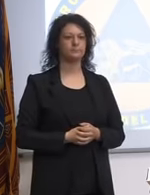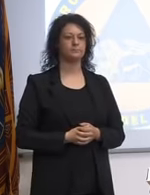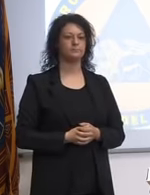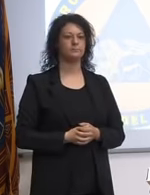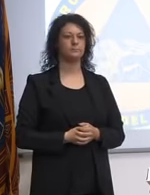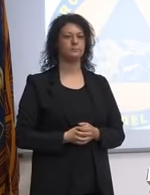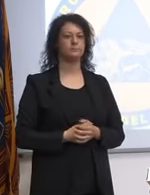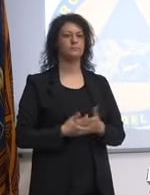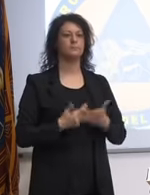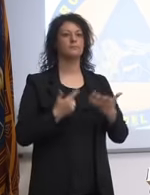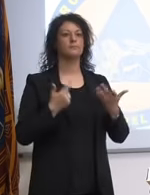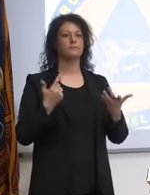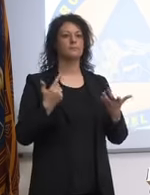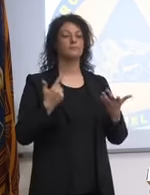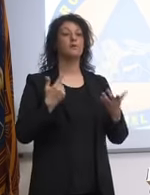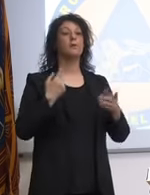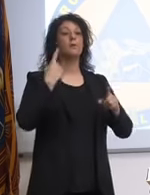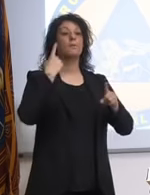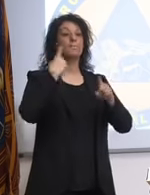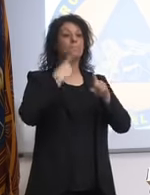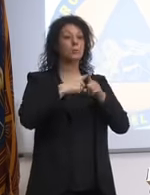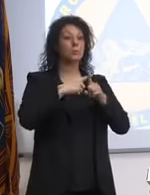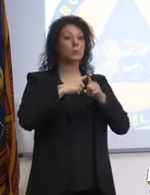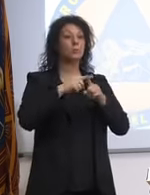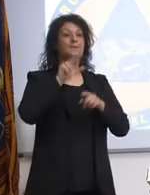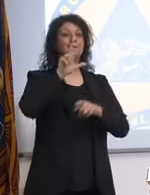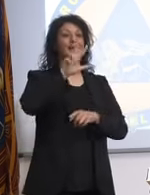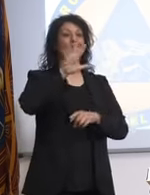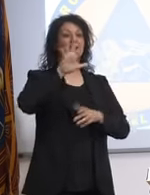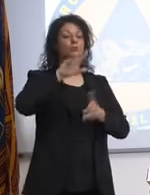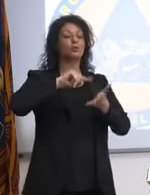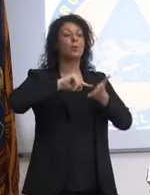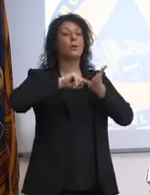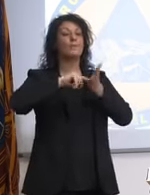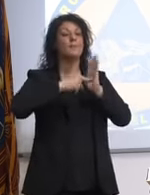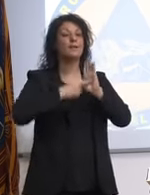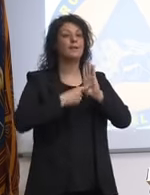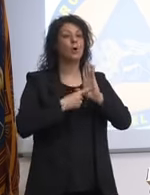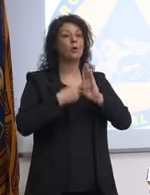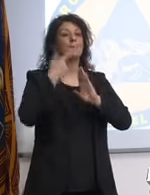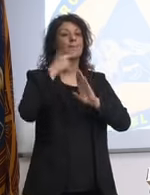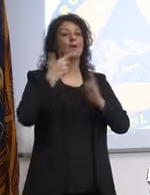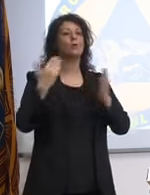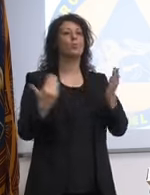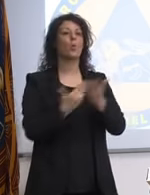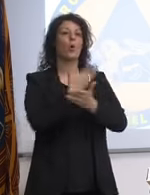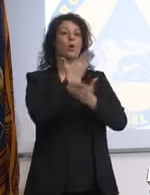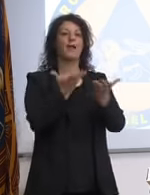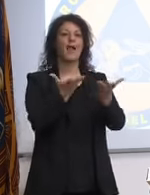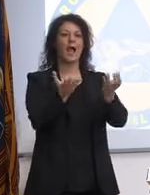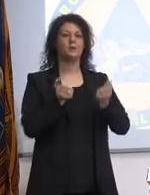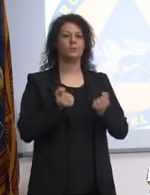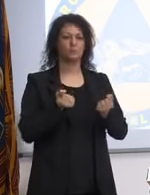più 35 milioni per le assunzioni, per i 1000 posti in più che abbiamo creato.